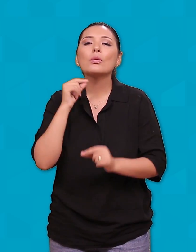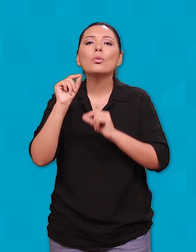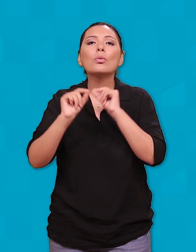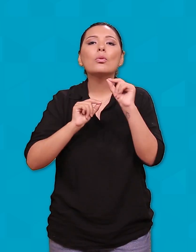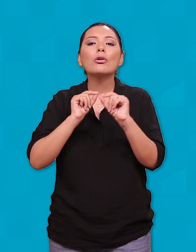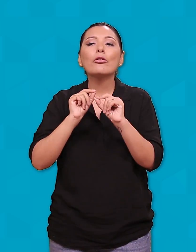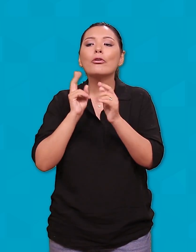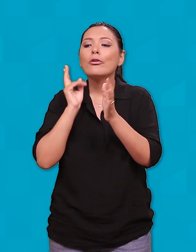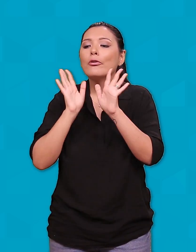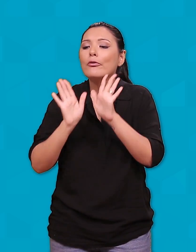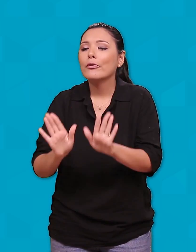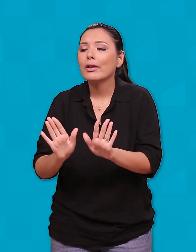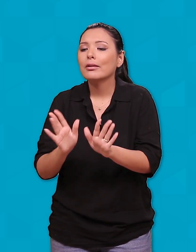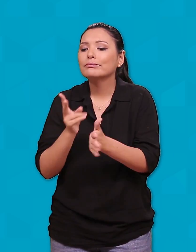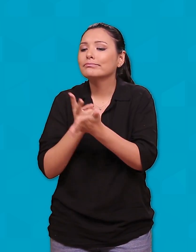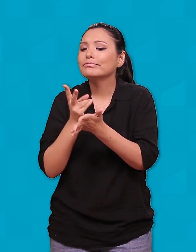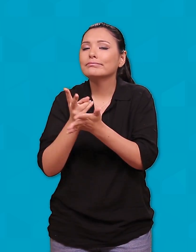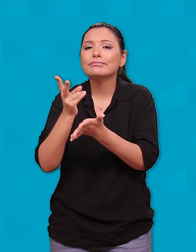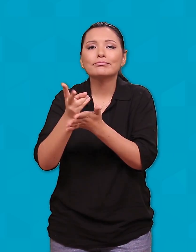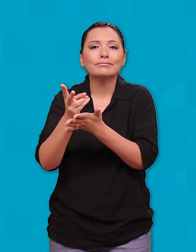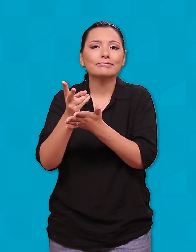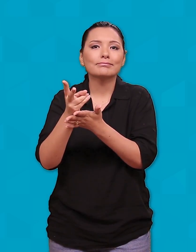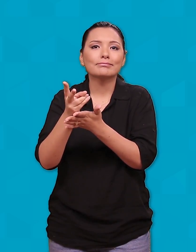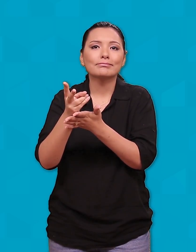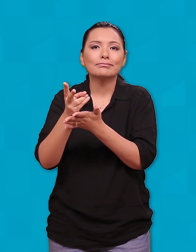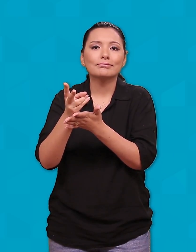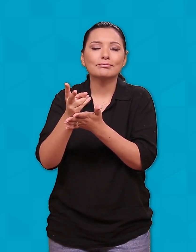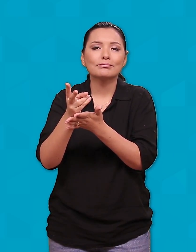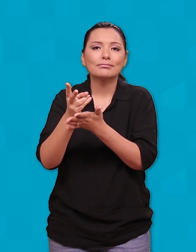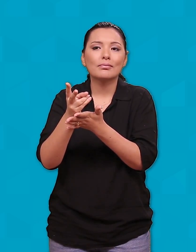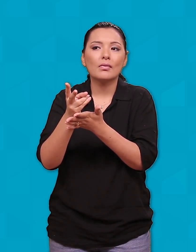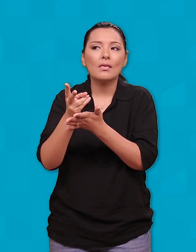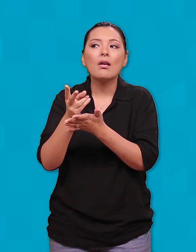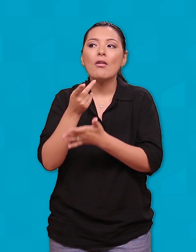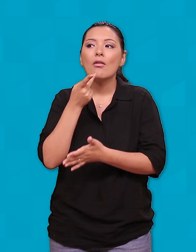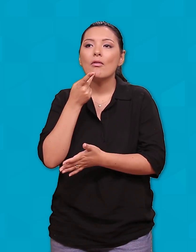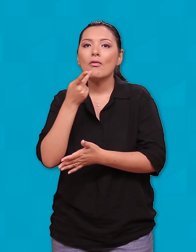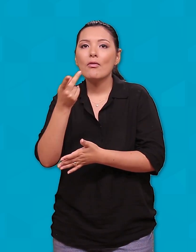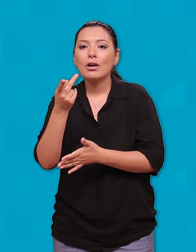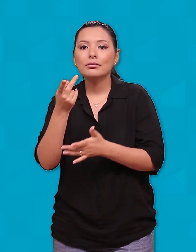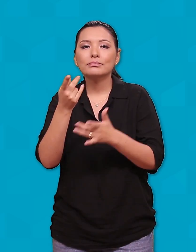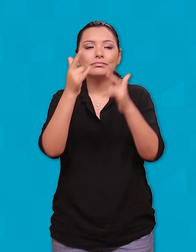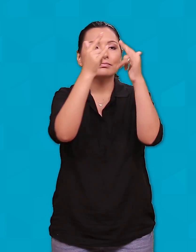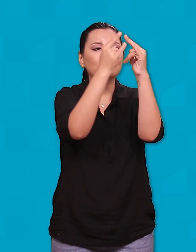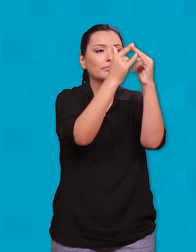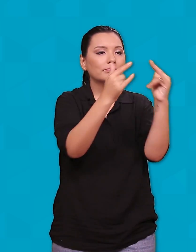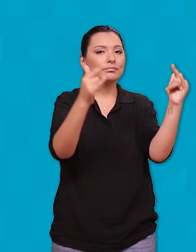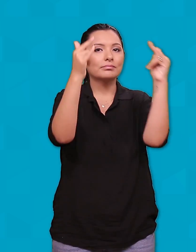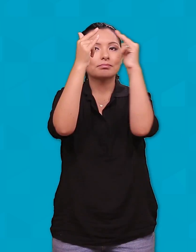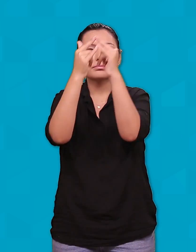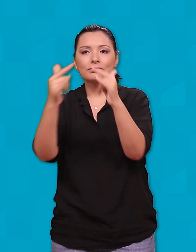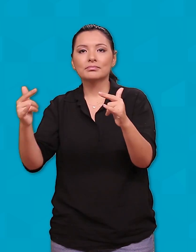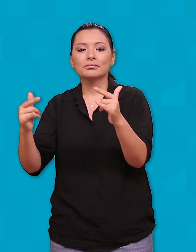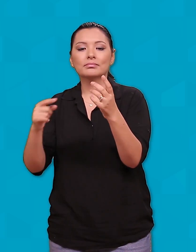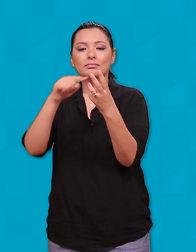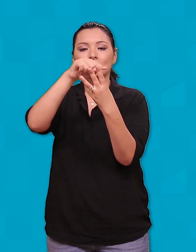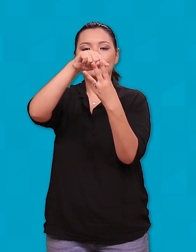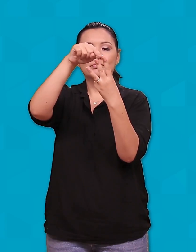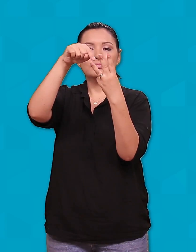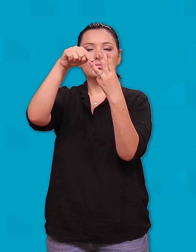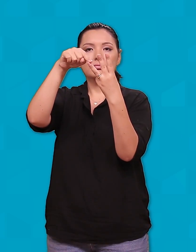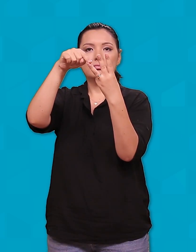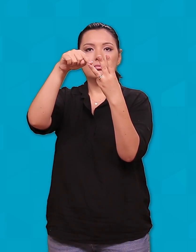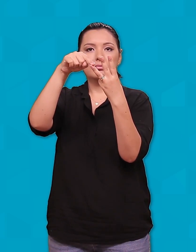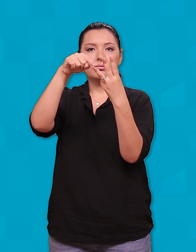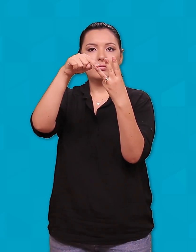é permanecer ali para sempre e propõe armar sobre o monte 3 tendas.